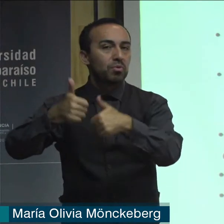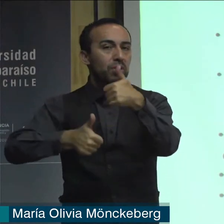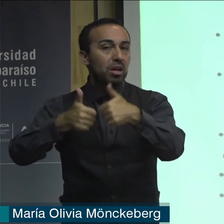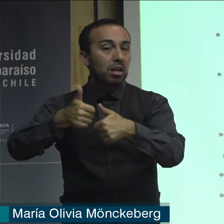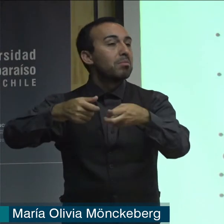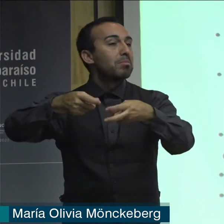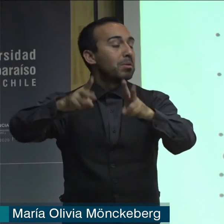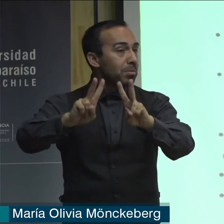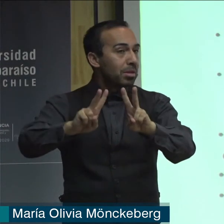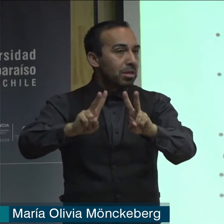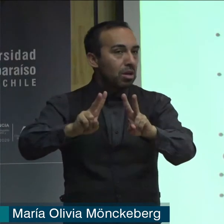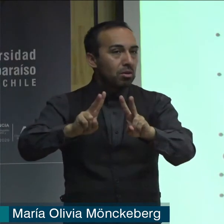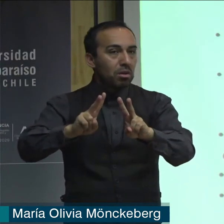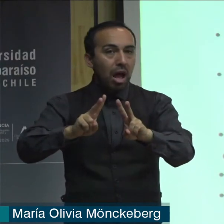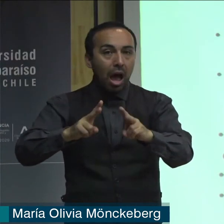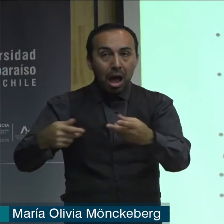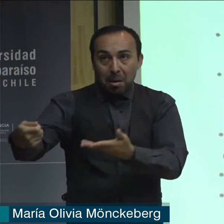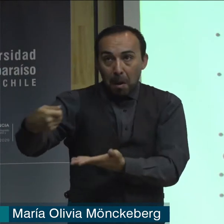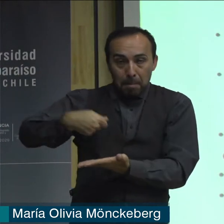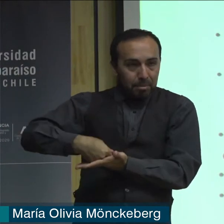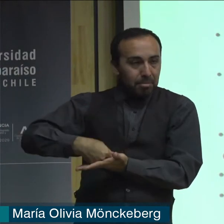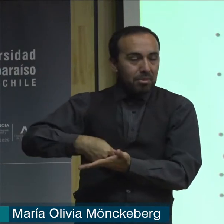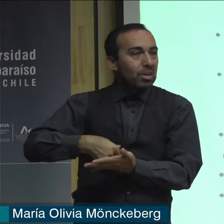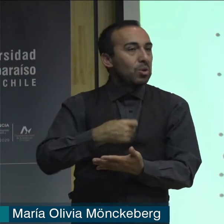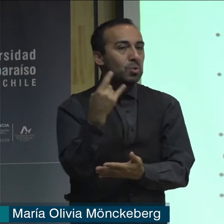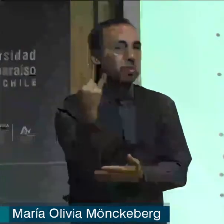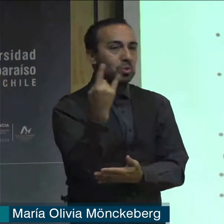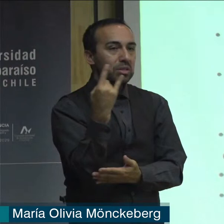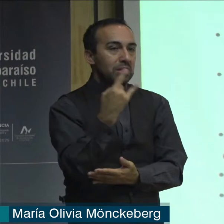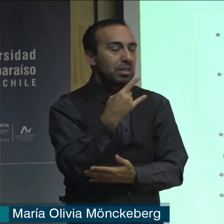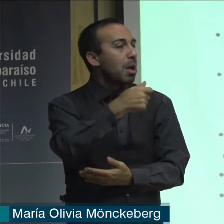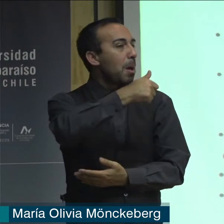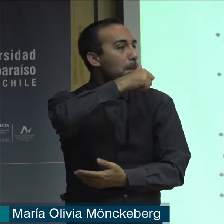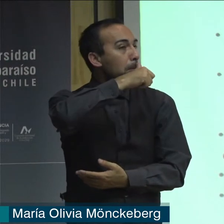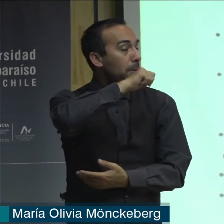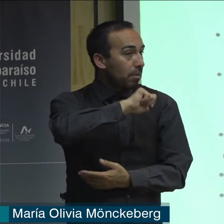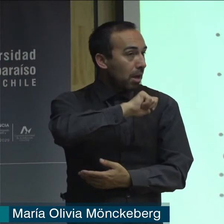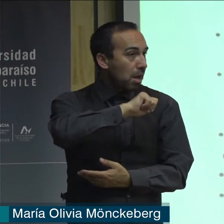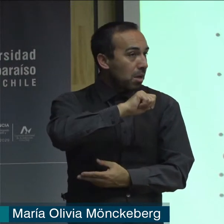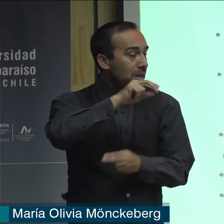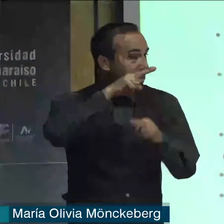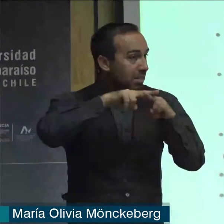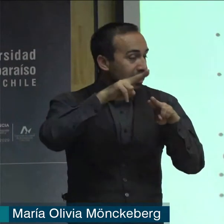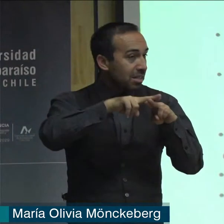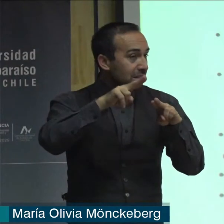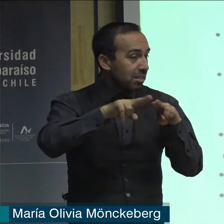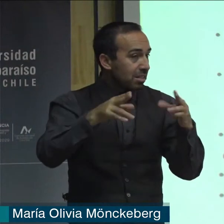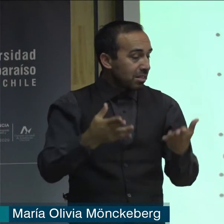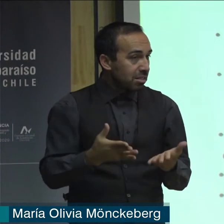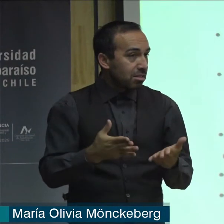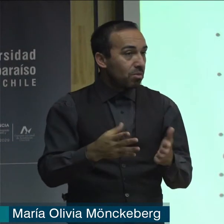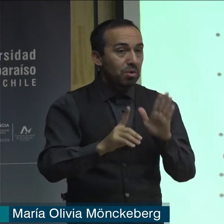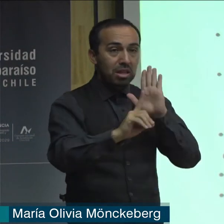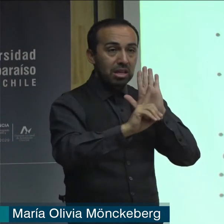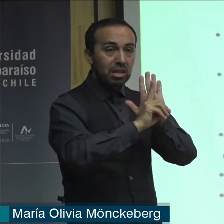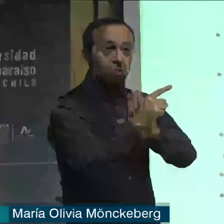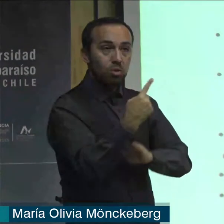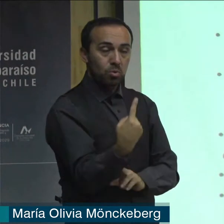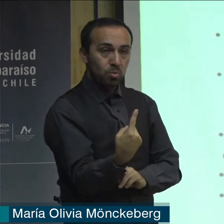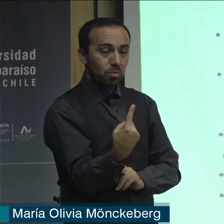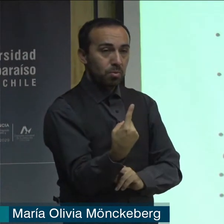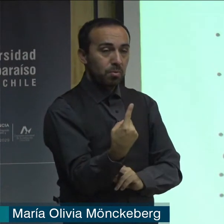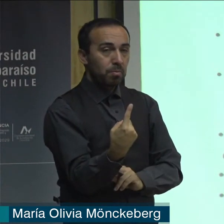lucrar porque a las universidades privadas cuando las crearon que fue el decreto número uno